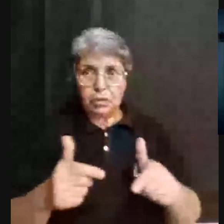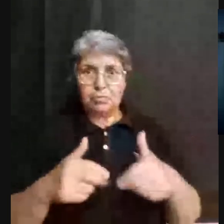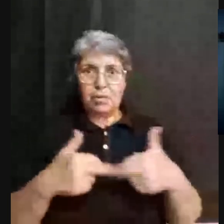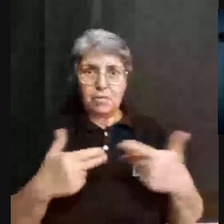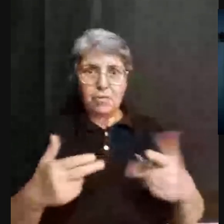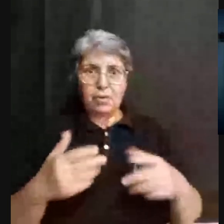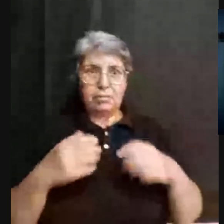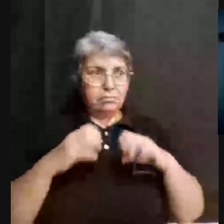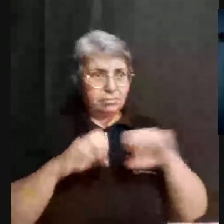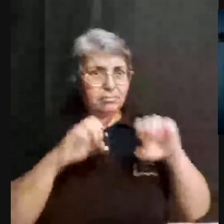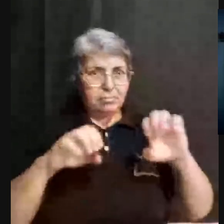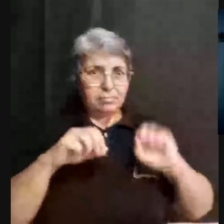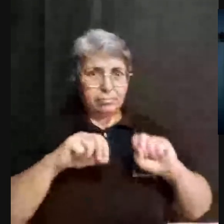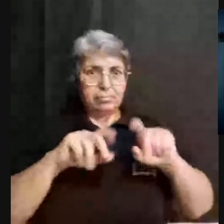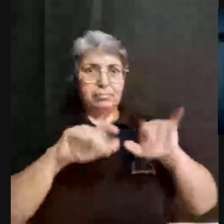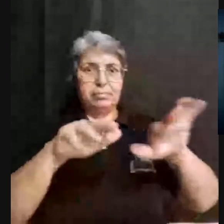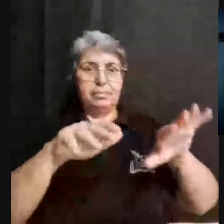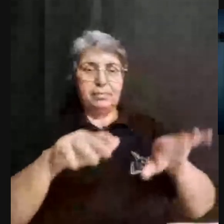contas,